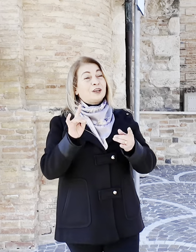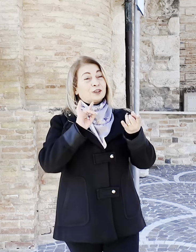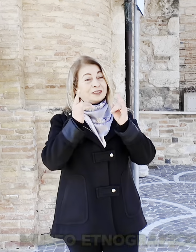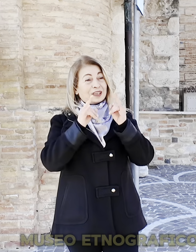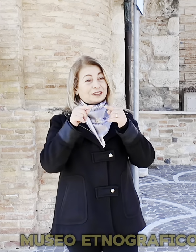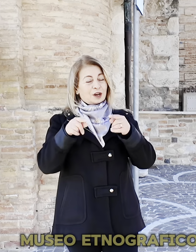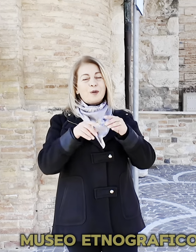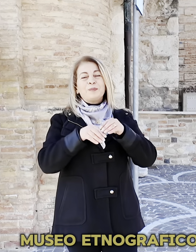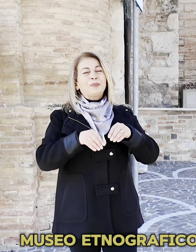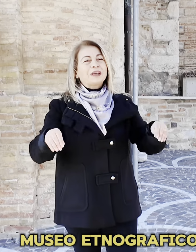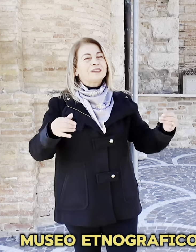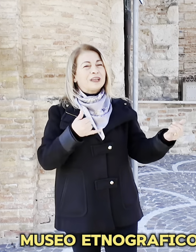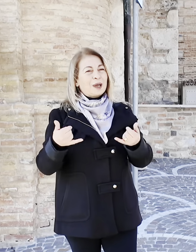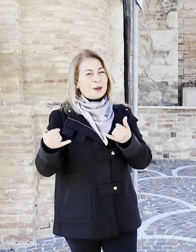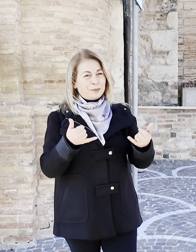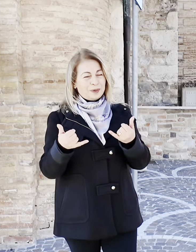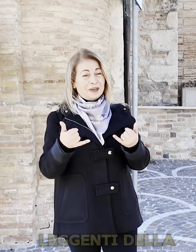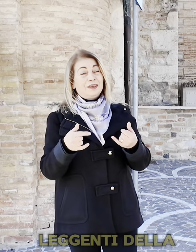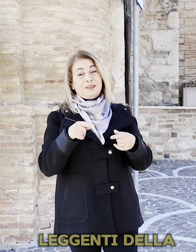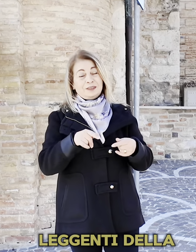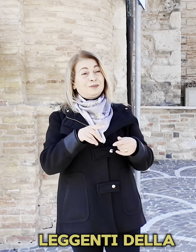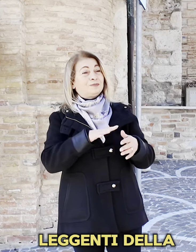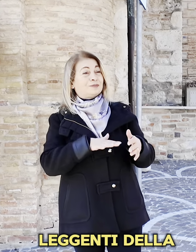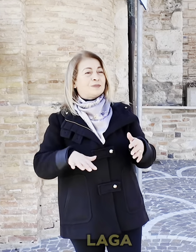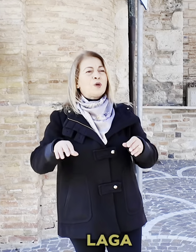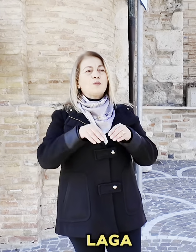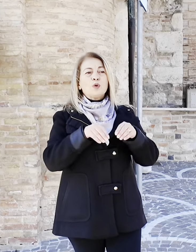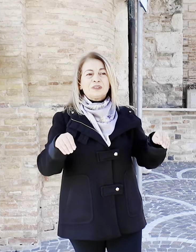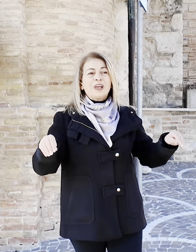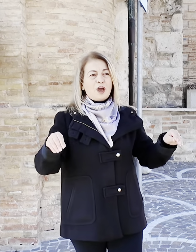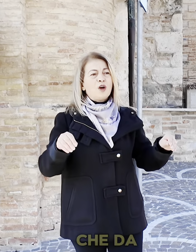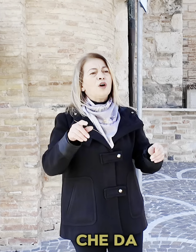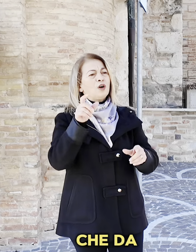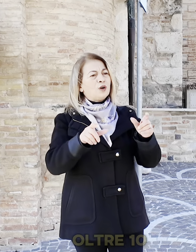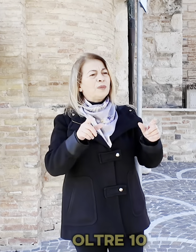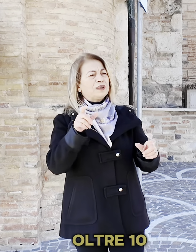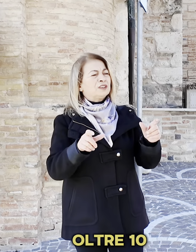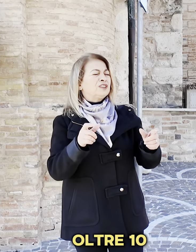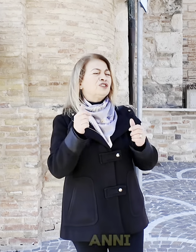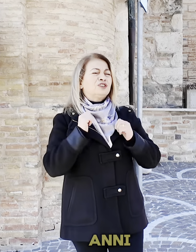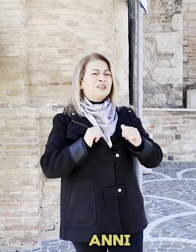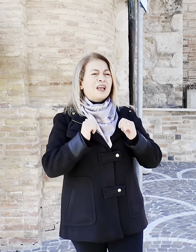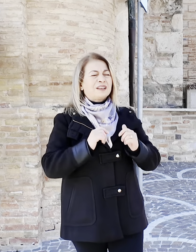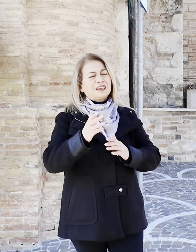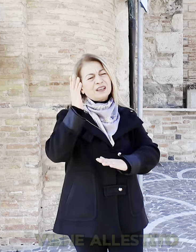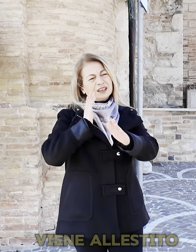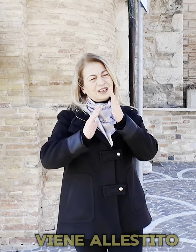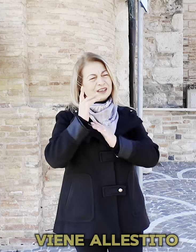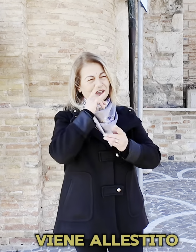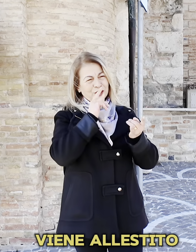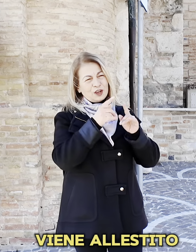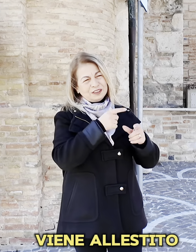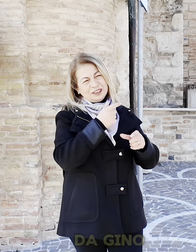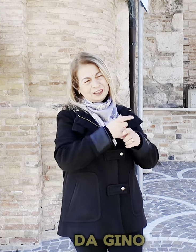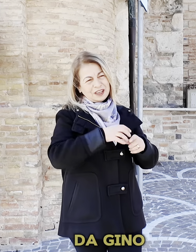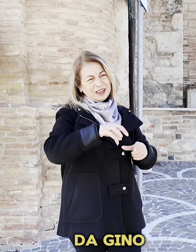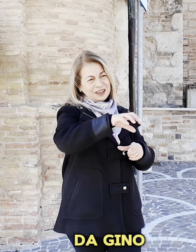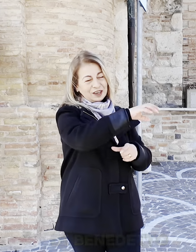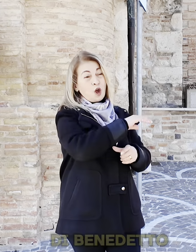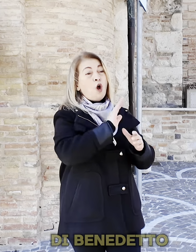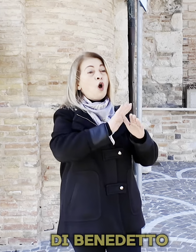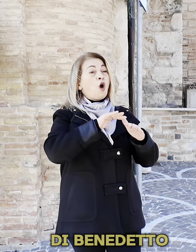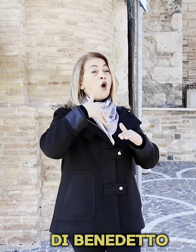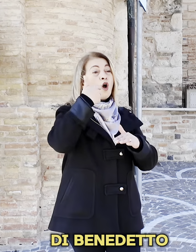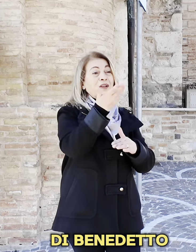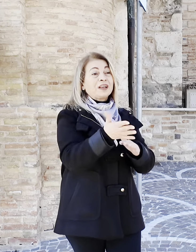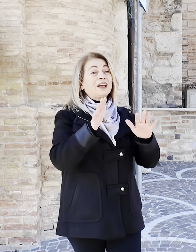e museo etnografico Le Genti della Laga, che da oltre 10 anni viene allestito da Gino